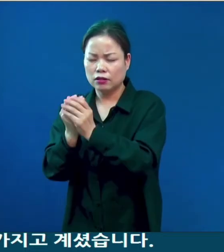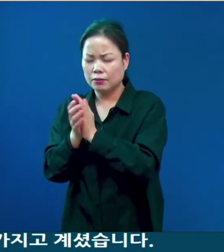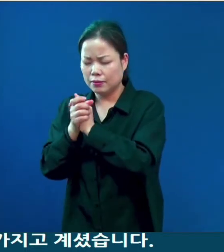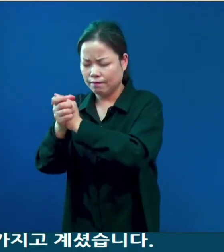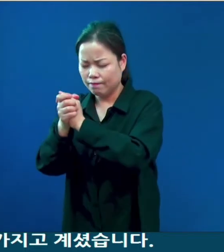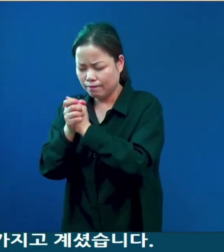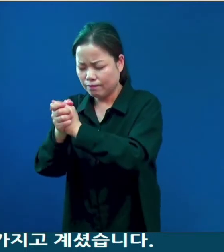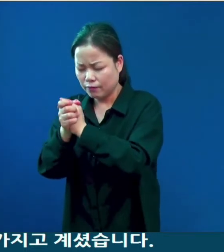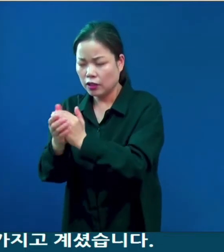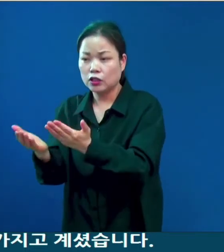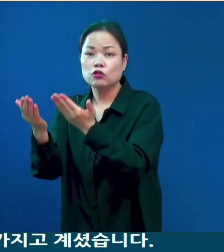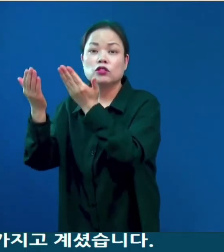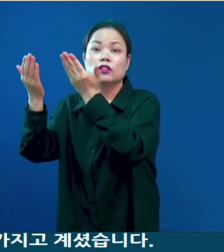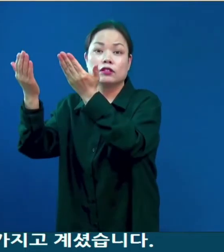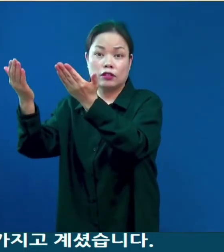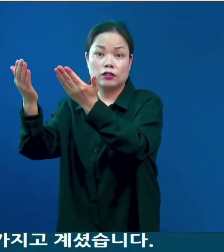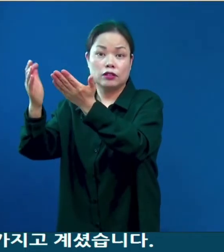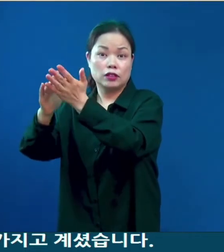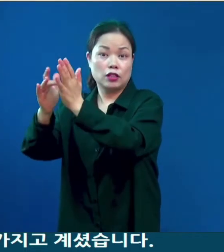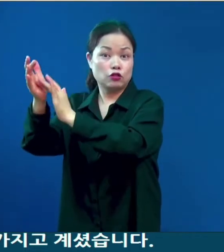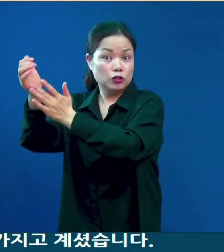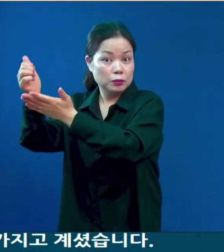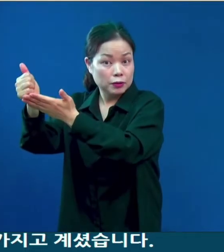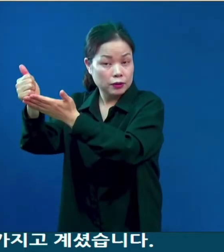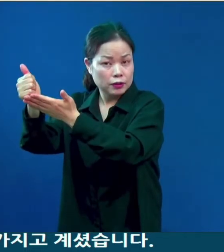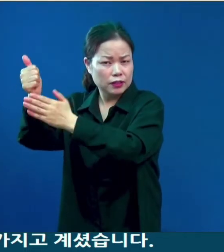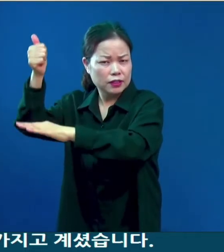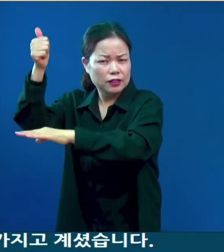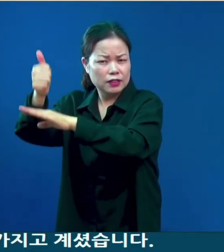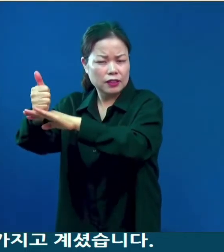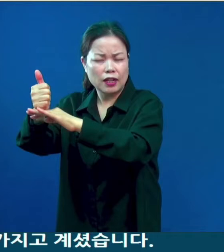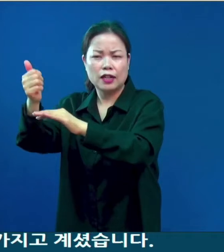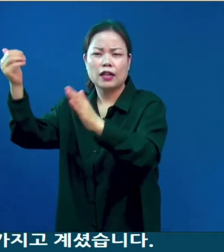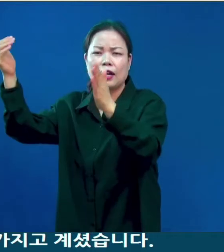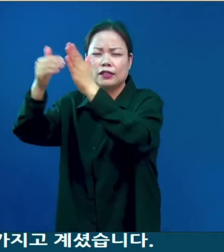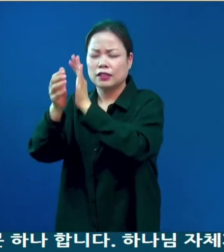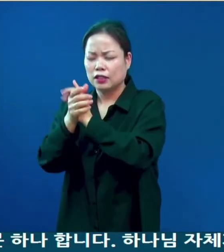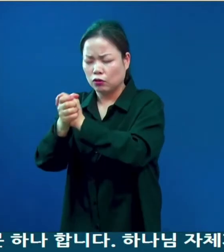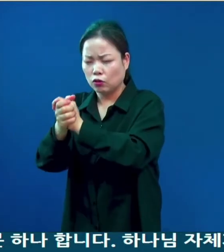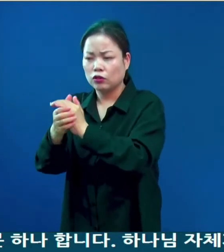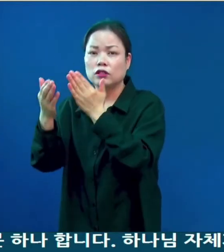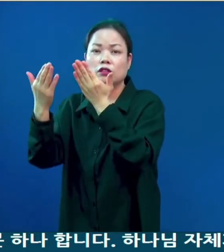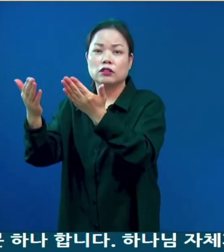기도를 사수하셨던, 그것을 끝까지 사수하셨던 이유가 무엇일까요?